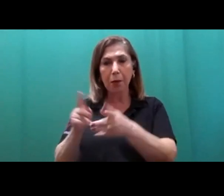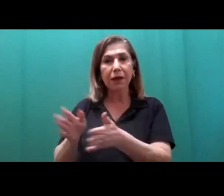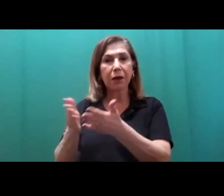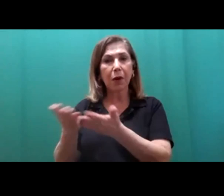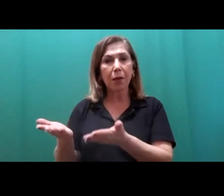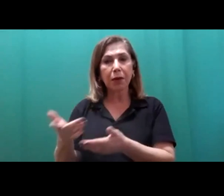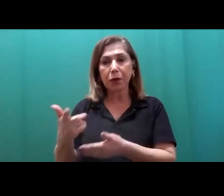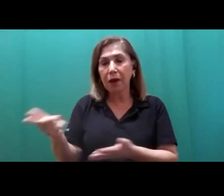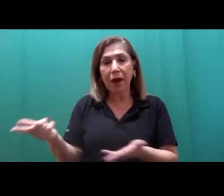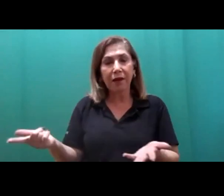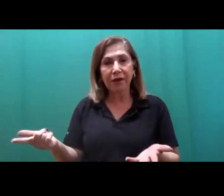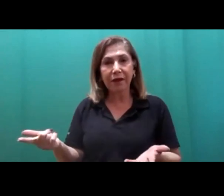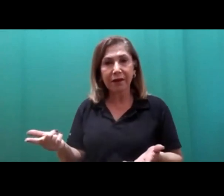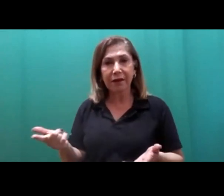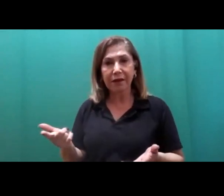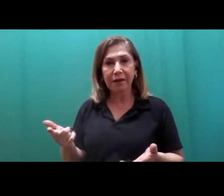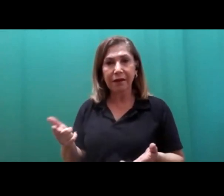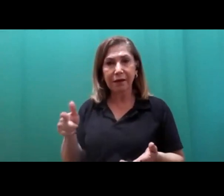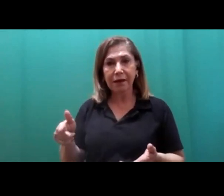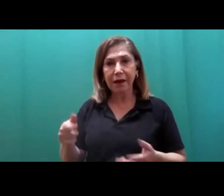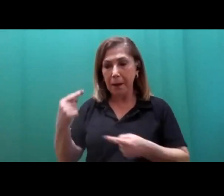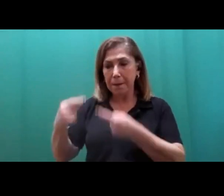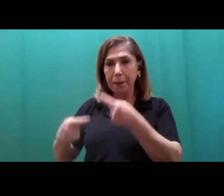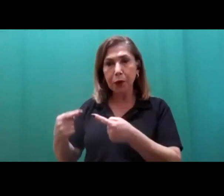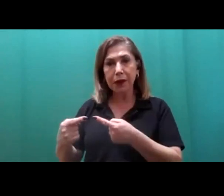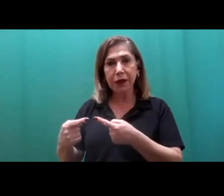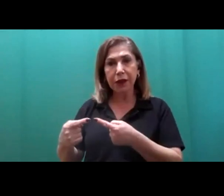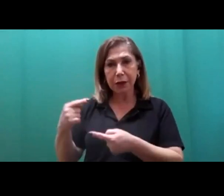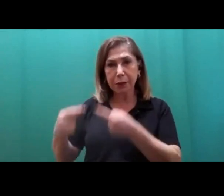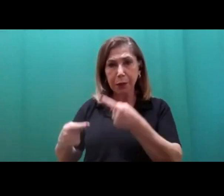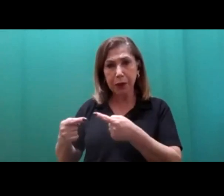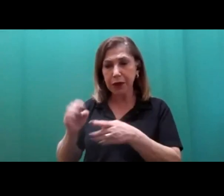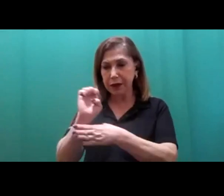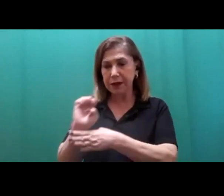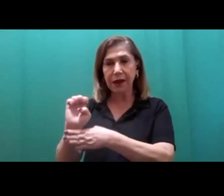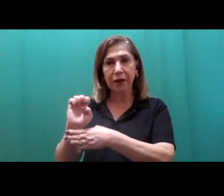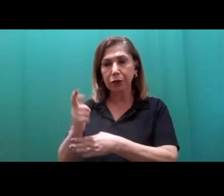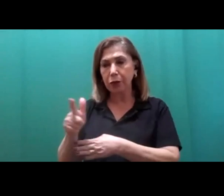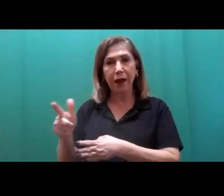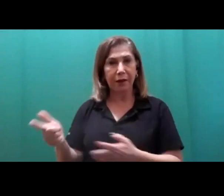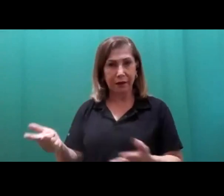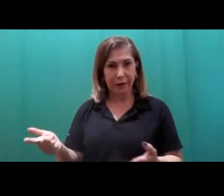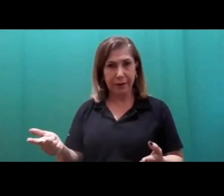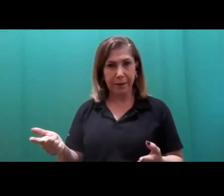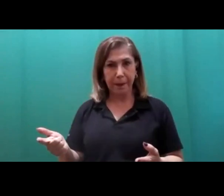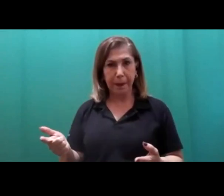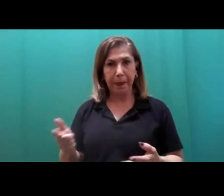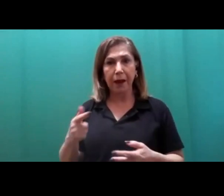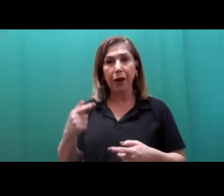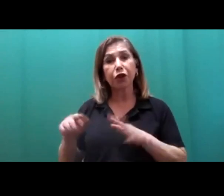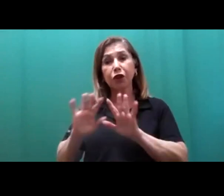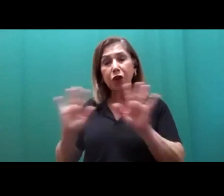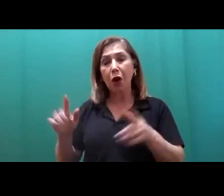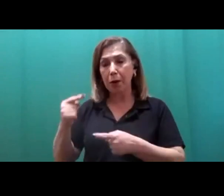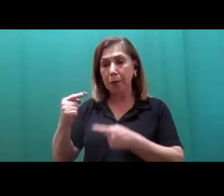gente não conseguiu construir esses canais enquanto políticas de Estado. A gente construiu enquanto políticas de governo. E aí,